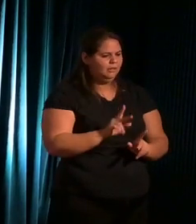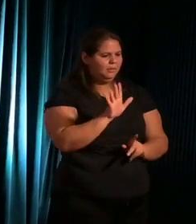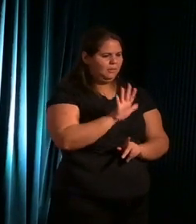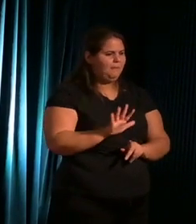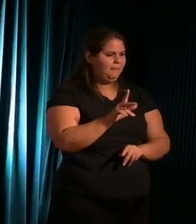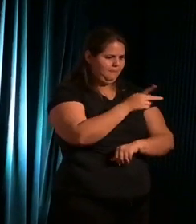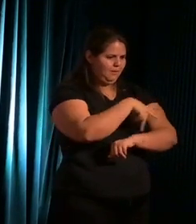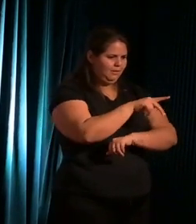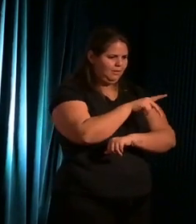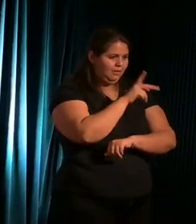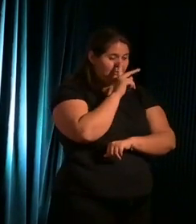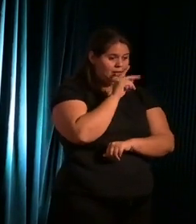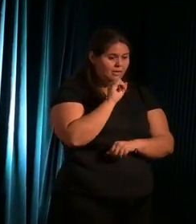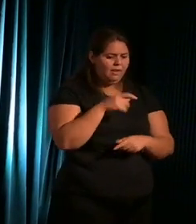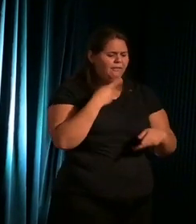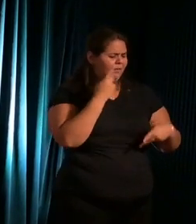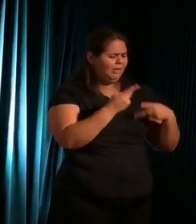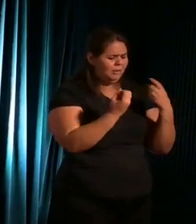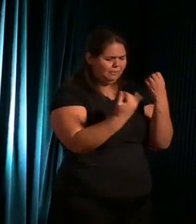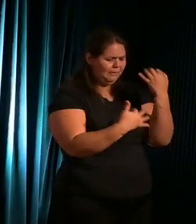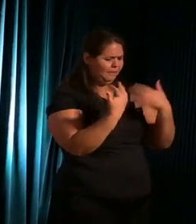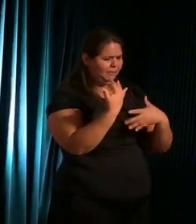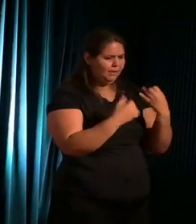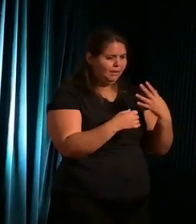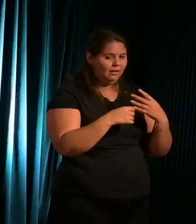parava quando você dava uma moedinha para ele.